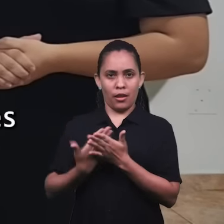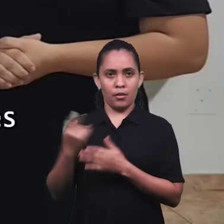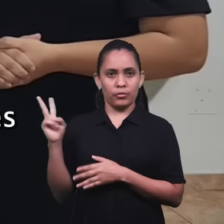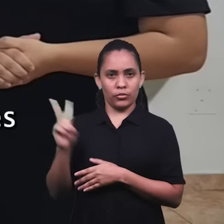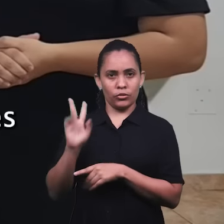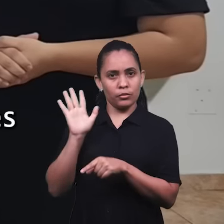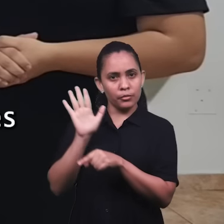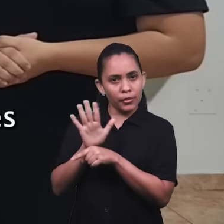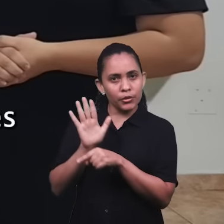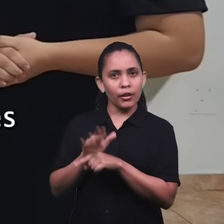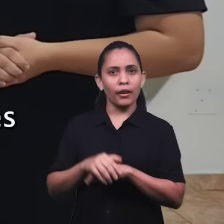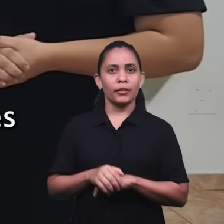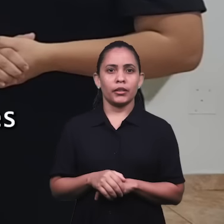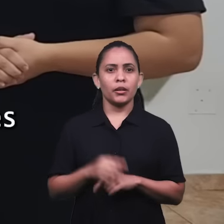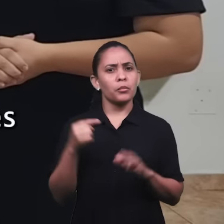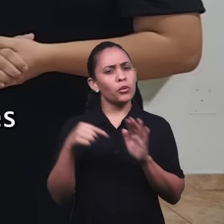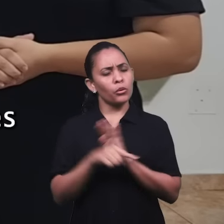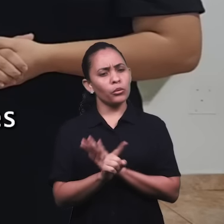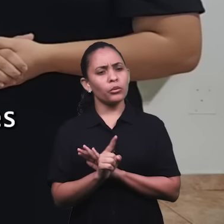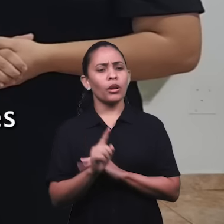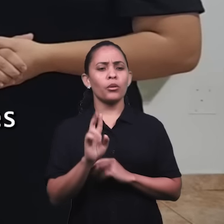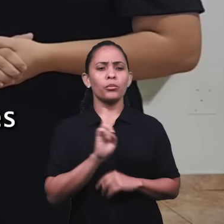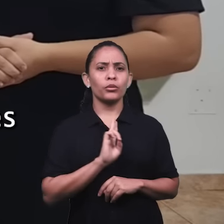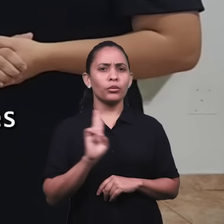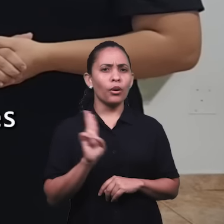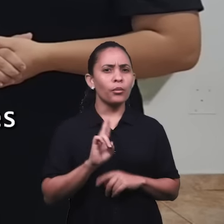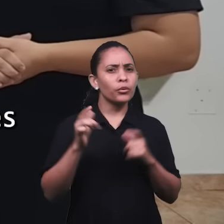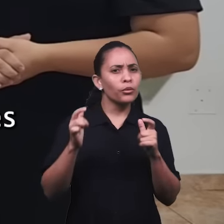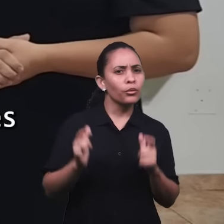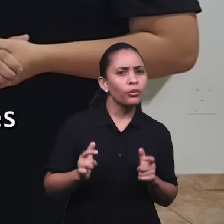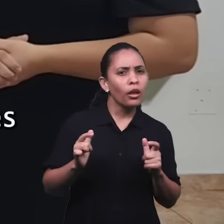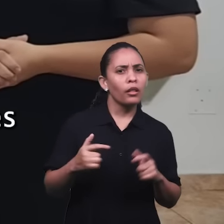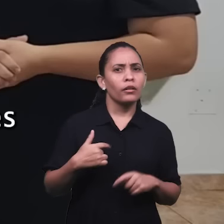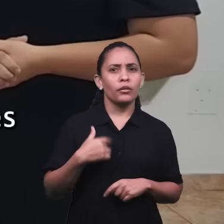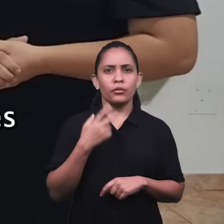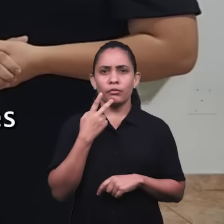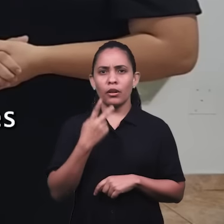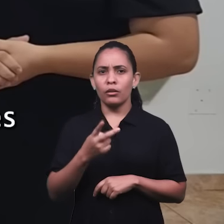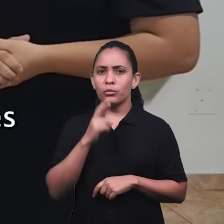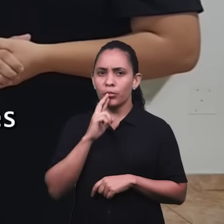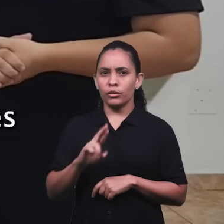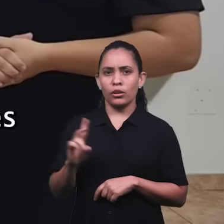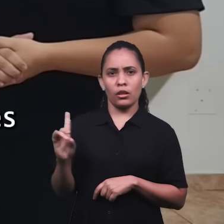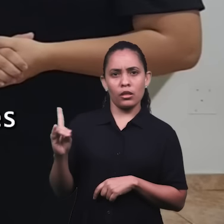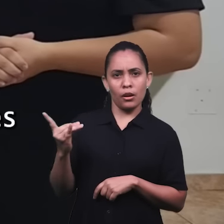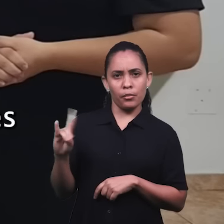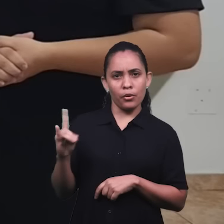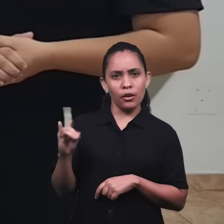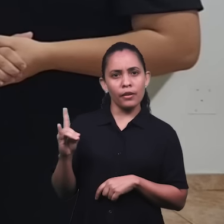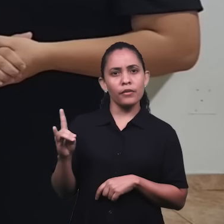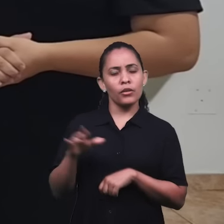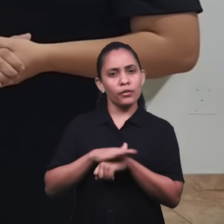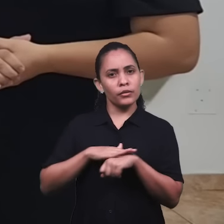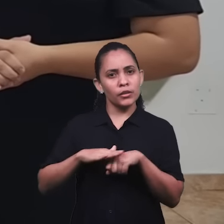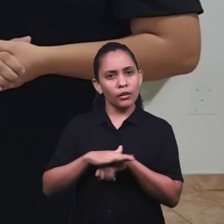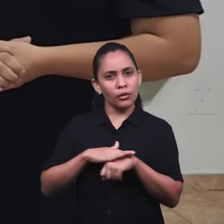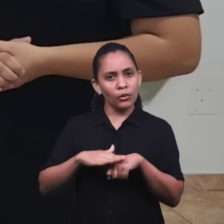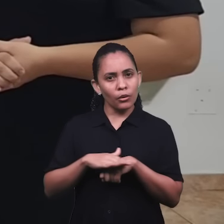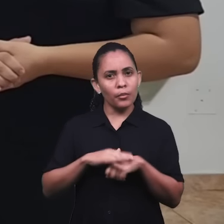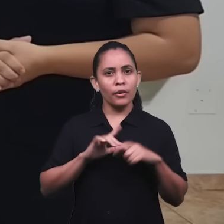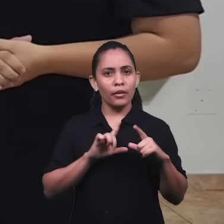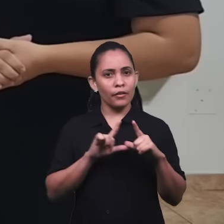dos intérpretes, dos hermanas, y me ayudaron, ¿no? Y me preguntaron mi nombre y de dónde era. Yo les dije que yo era